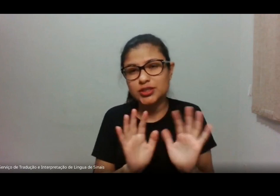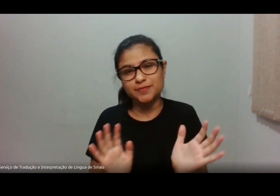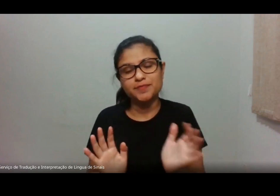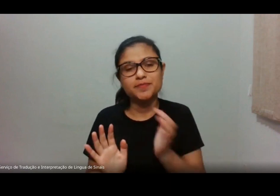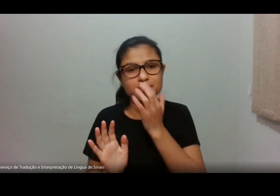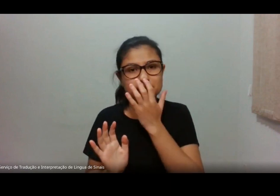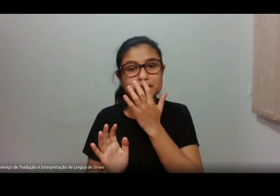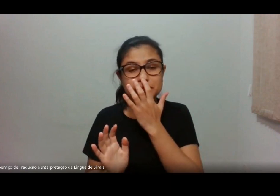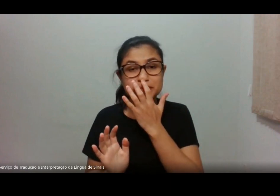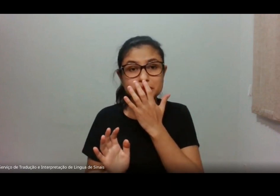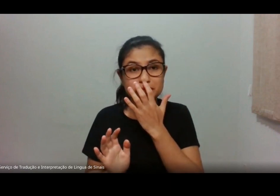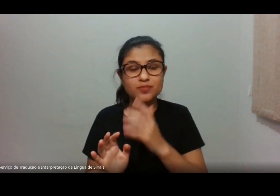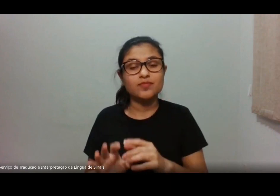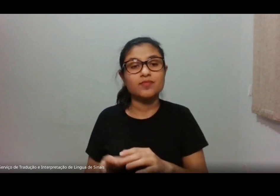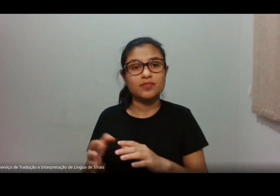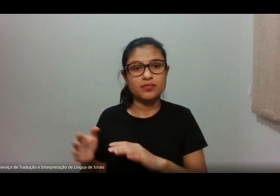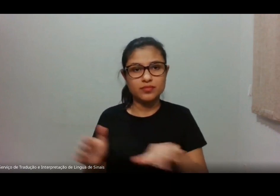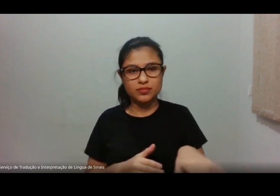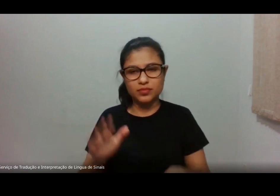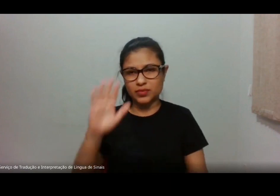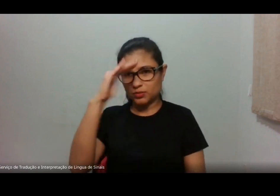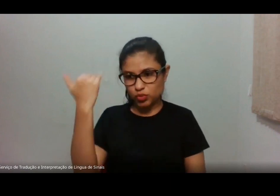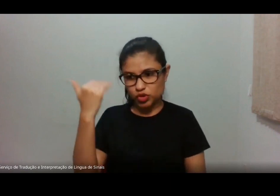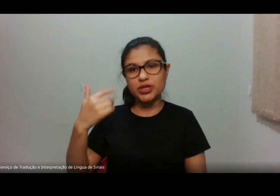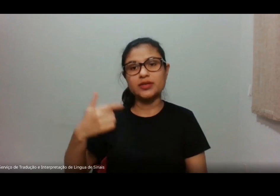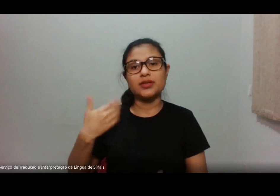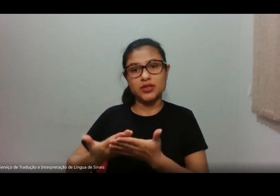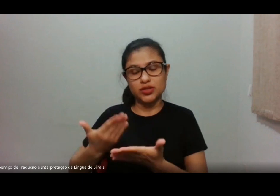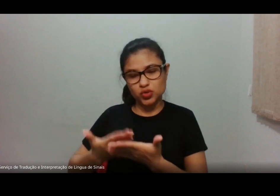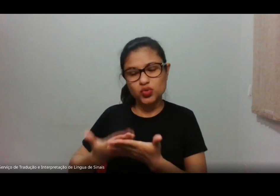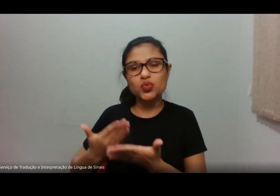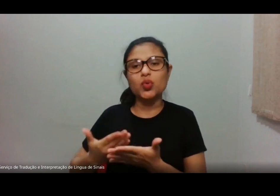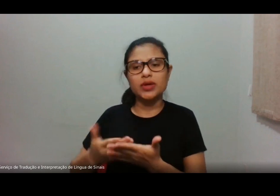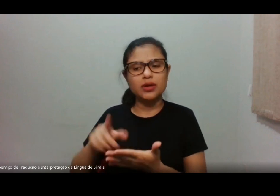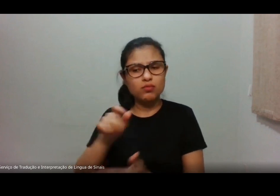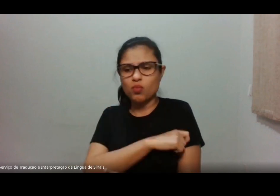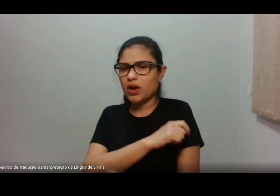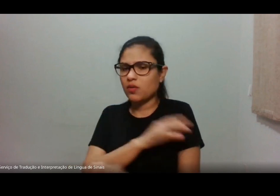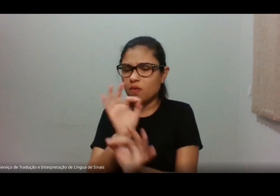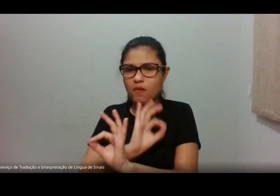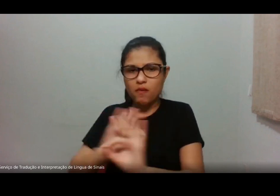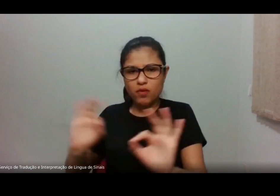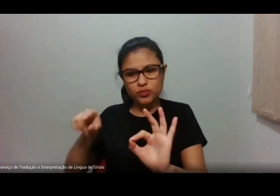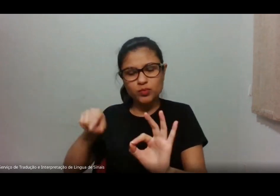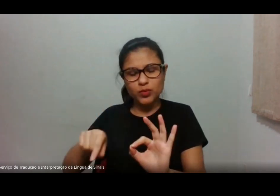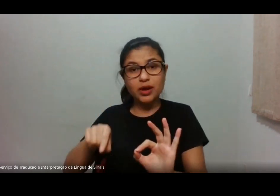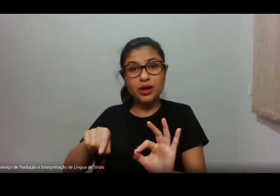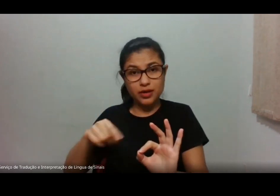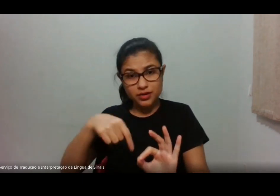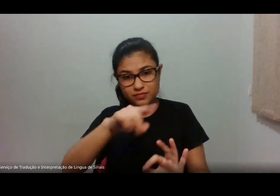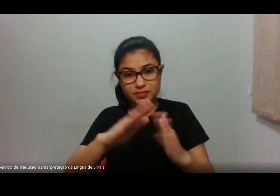morava no interior, conseguiu sempre ser ótimo aluno e depois de ser interno em um colégio do qual só guardou